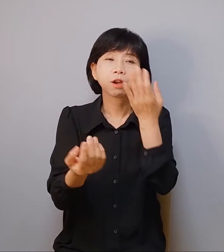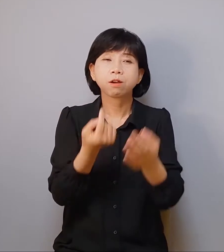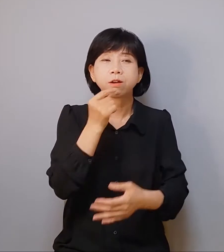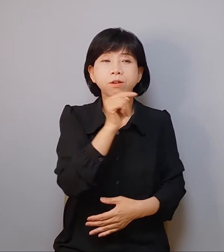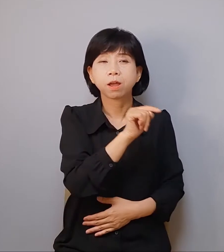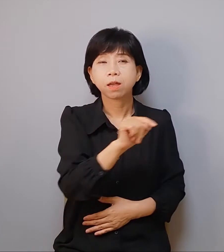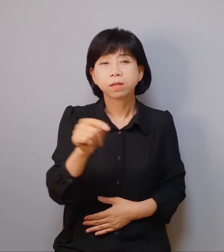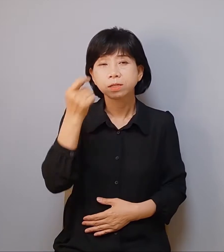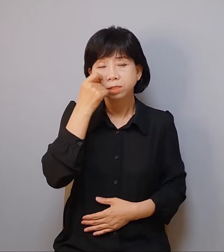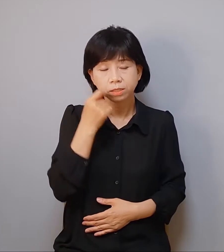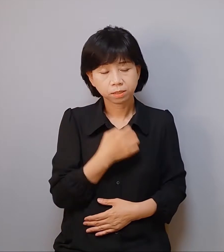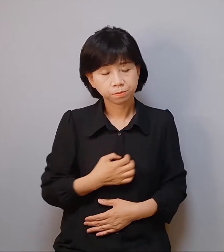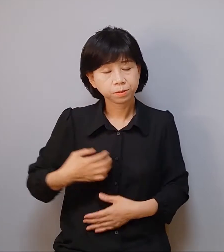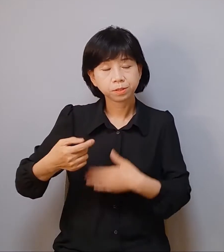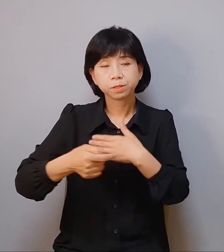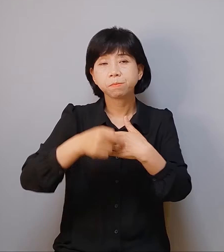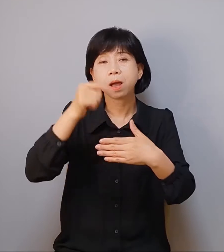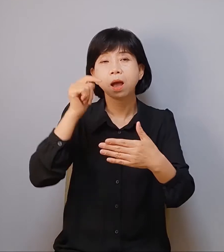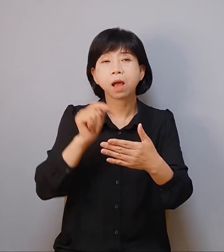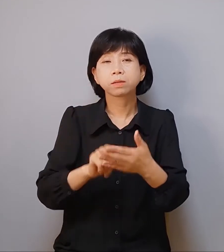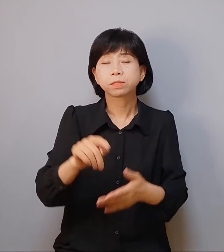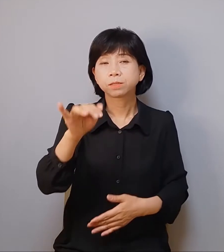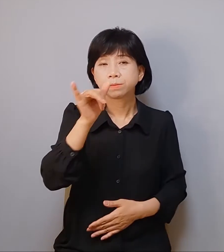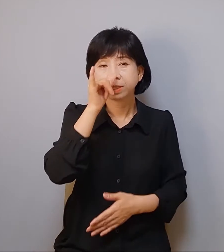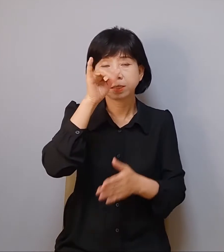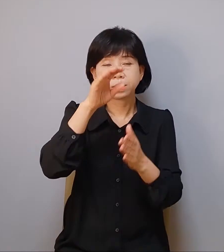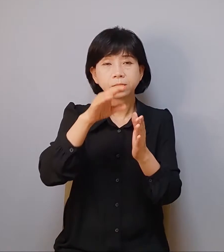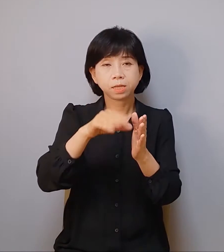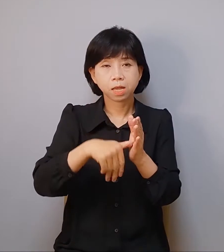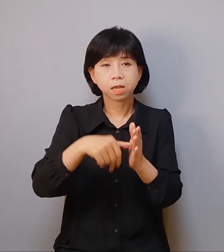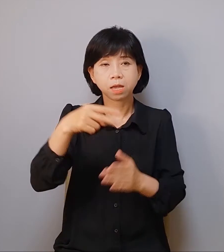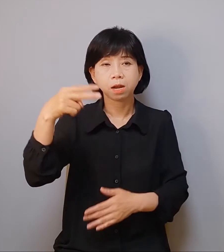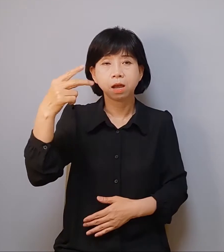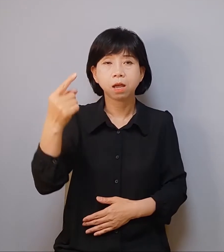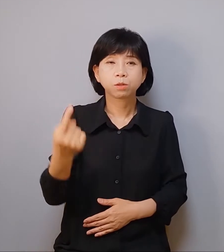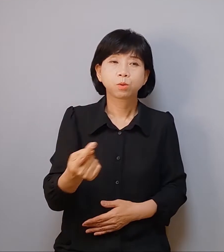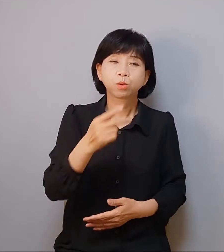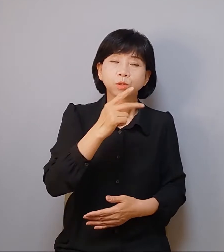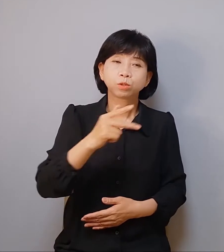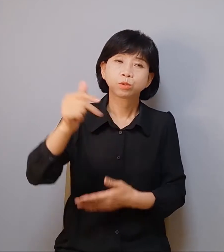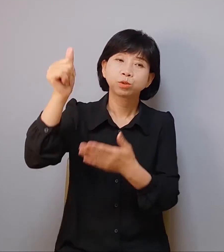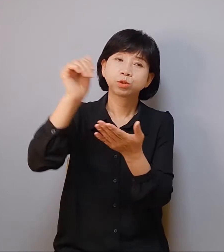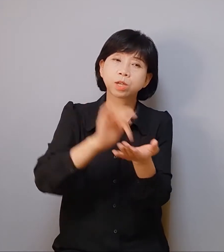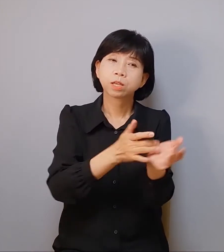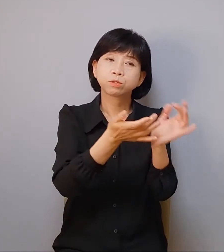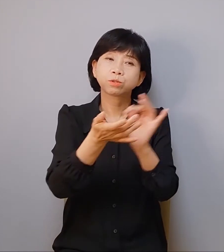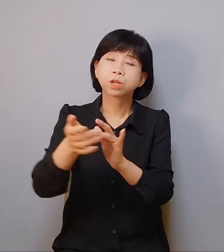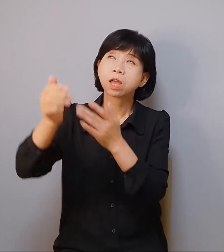슬픈 마음 있을 때라도